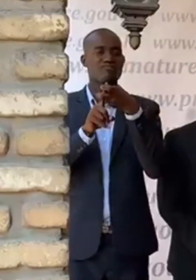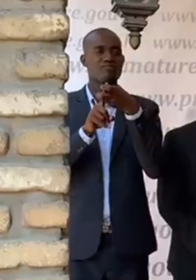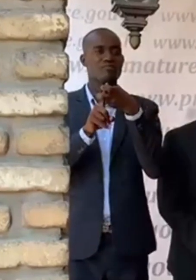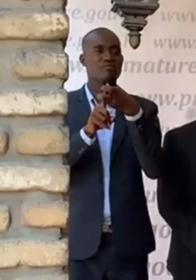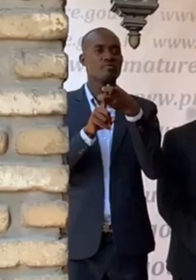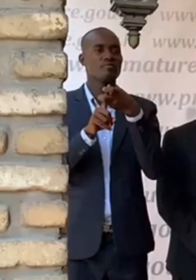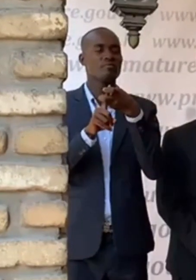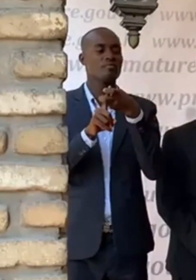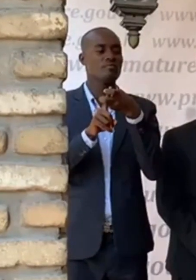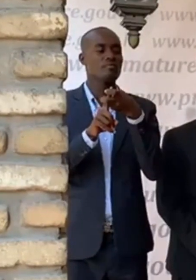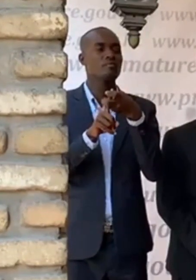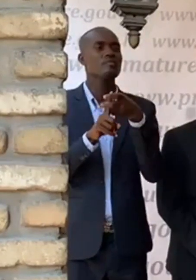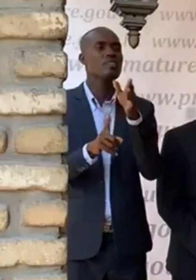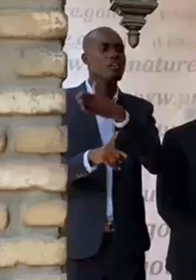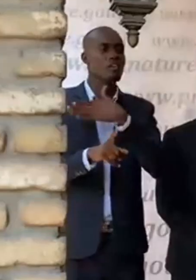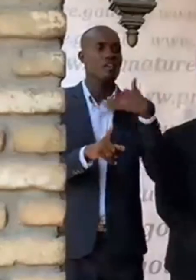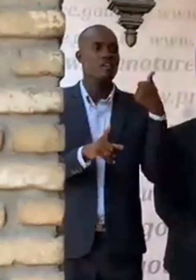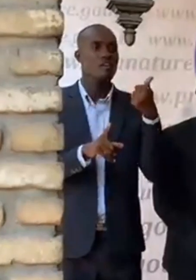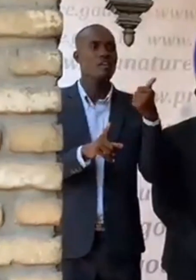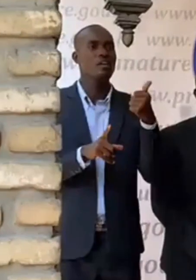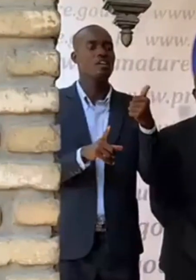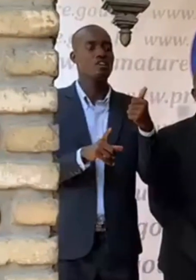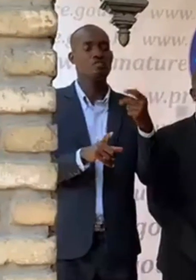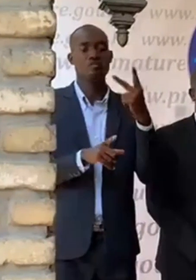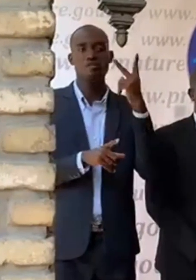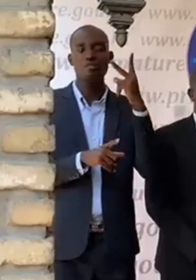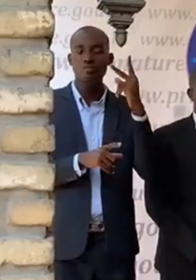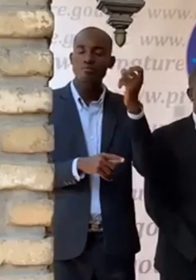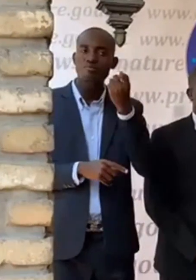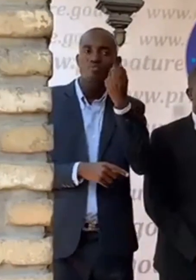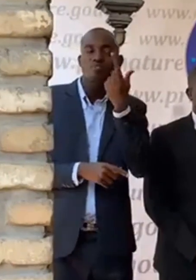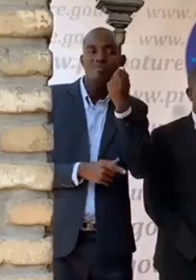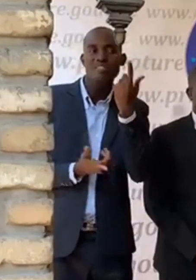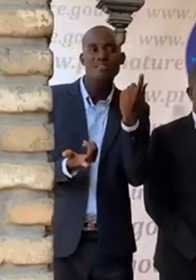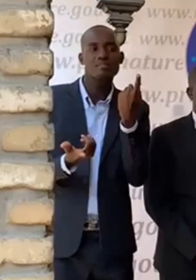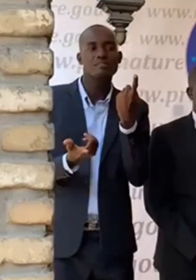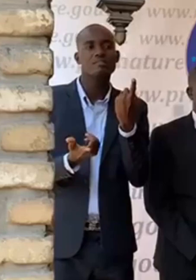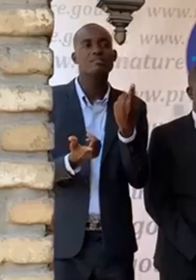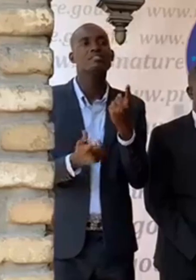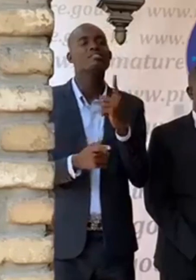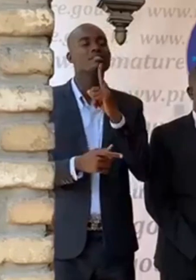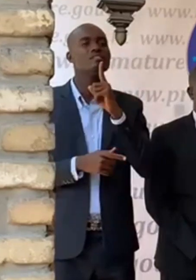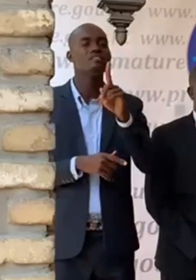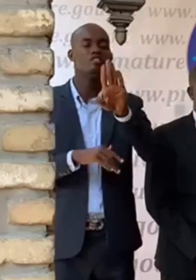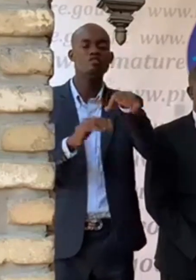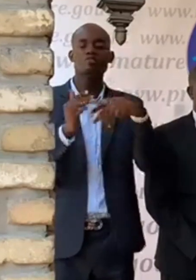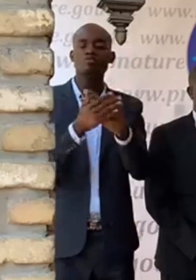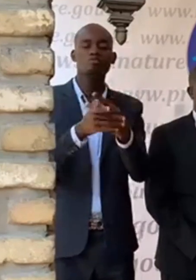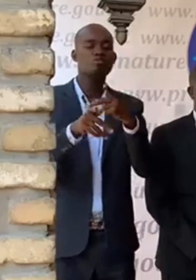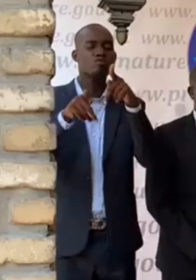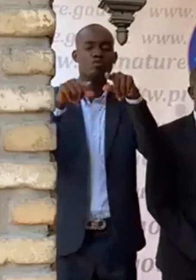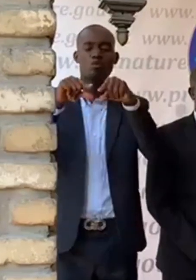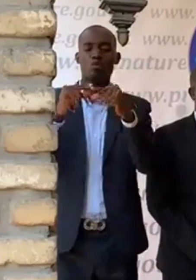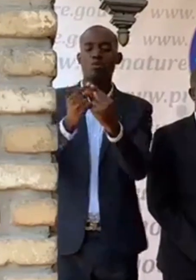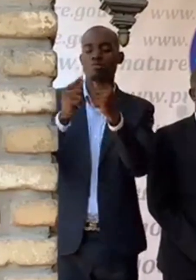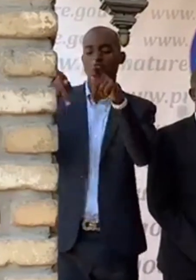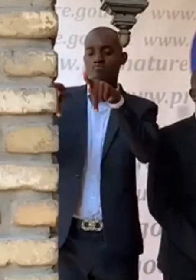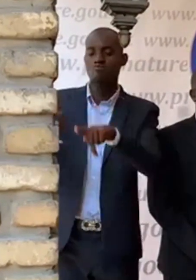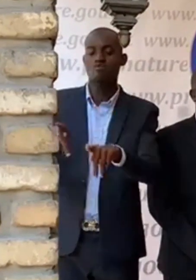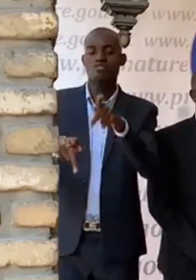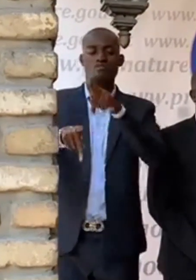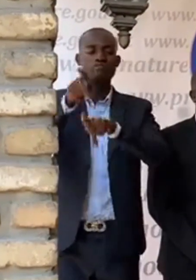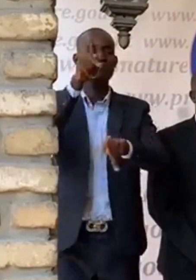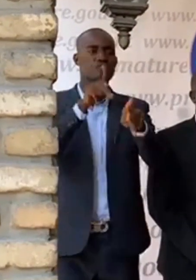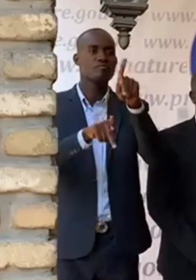C'est peut-être parce que l'y pas retrouver avec moun qui compétent moun qui travaille avec yo li c'est remarqué